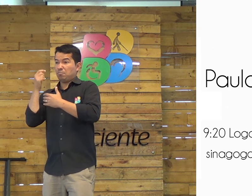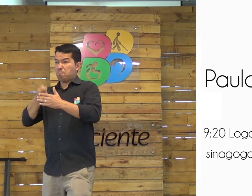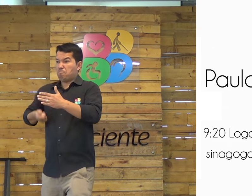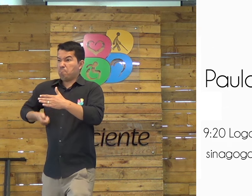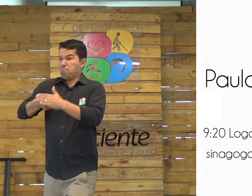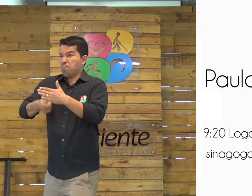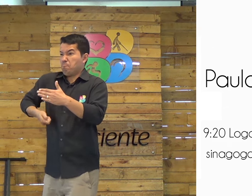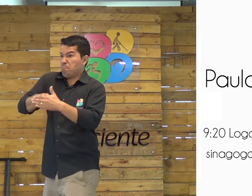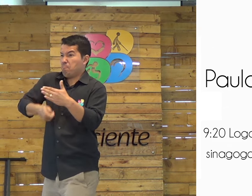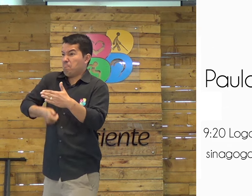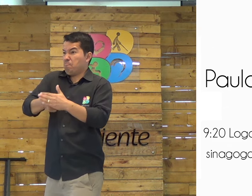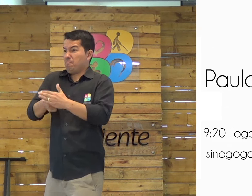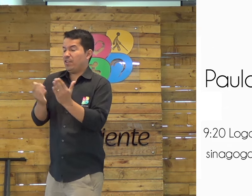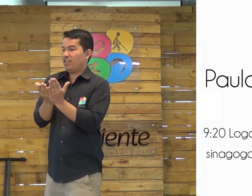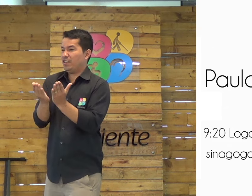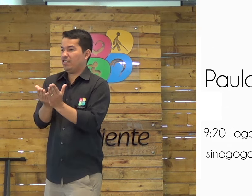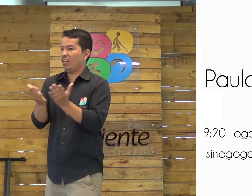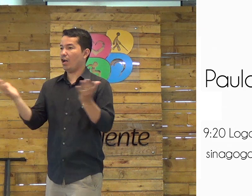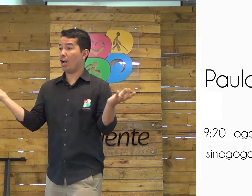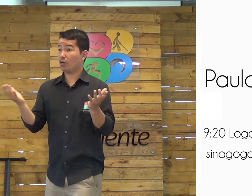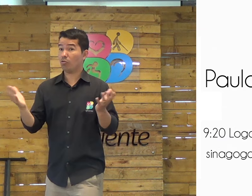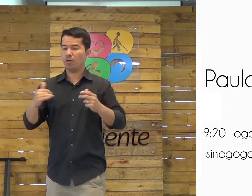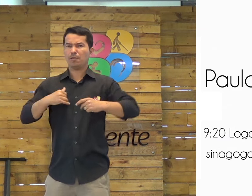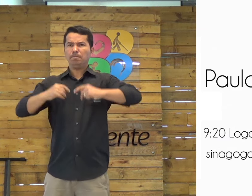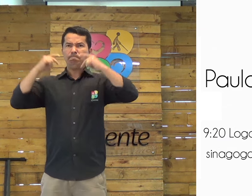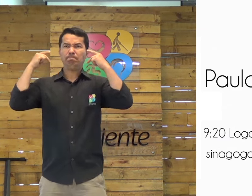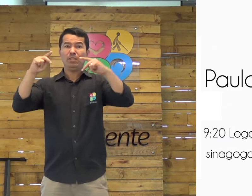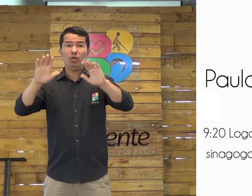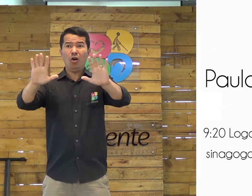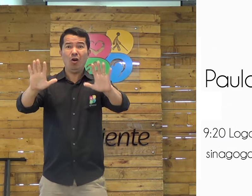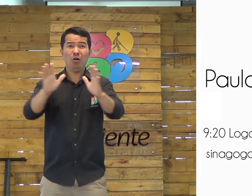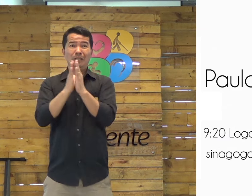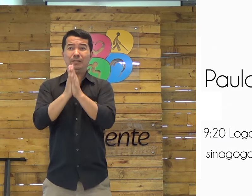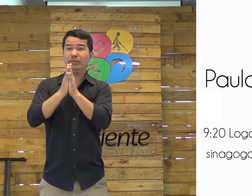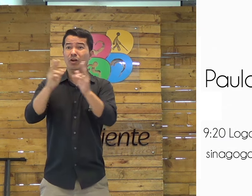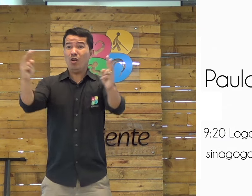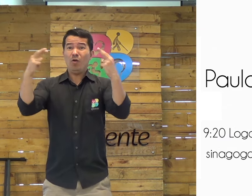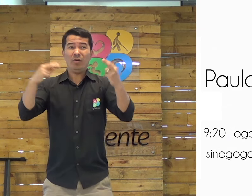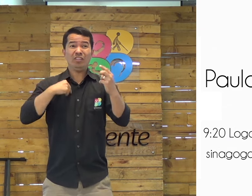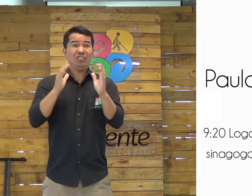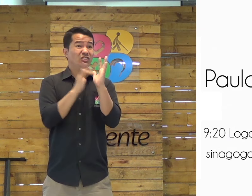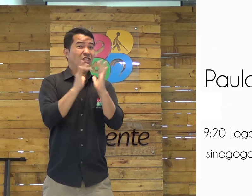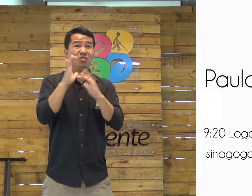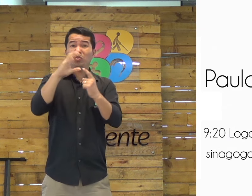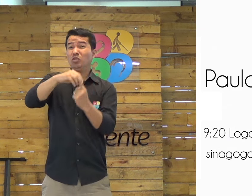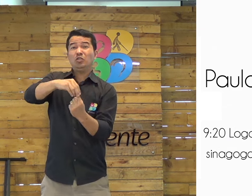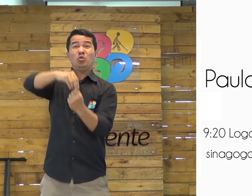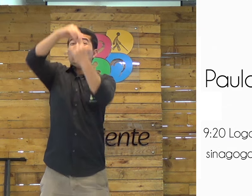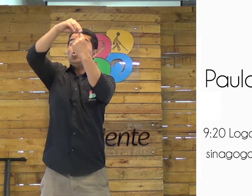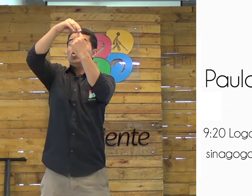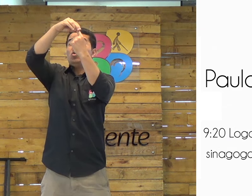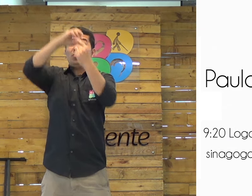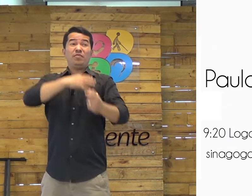Porque antes ele perseguia os cristãos, mas não, agora ele prega